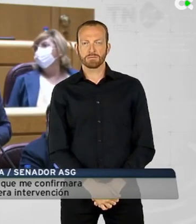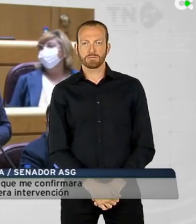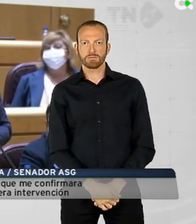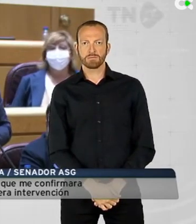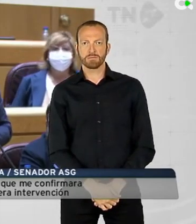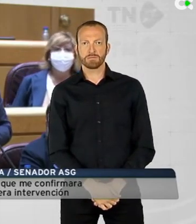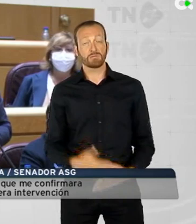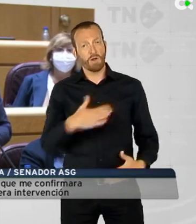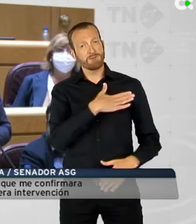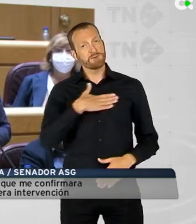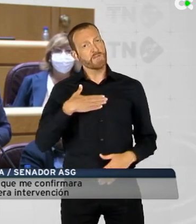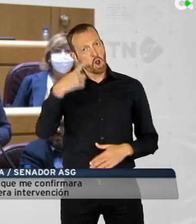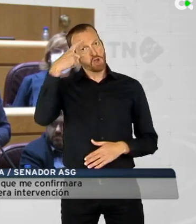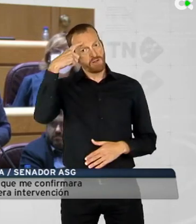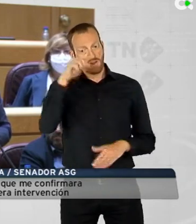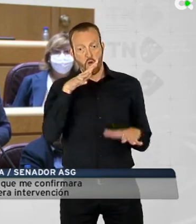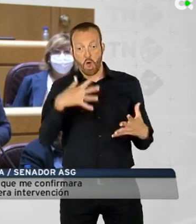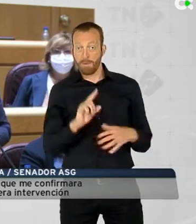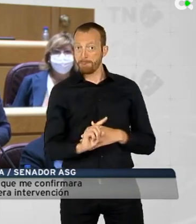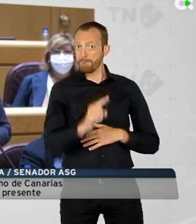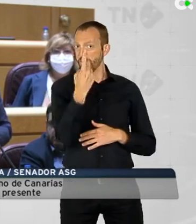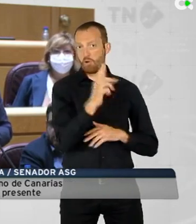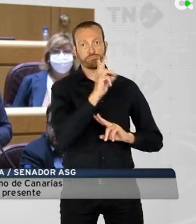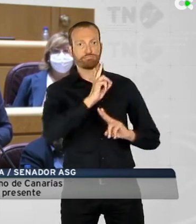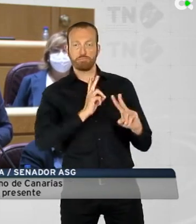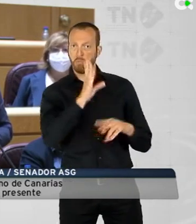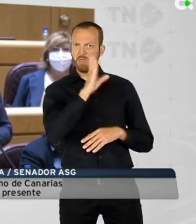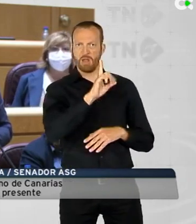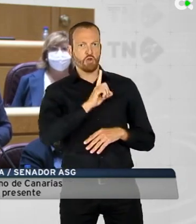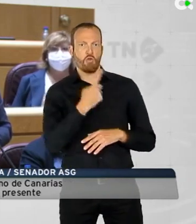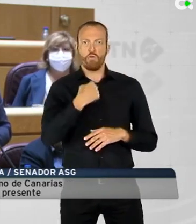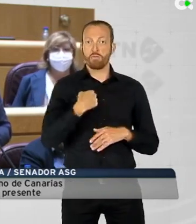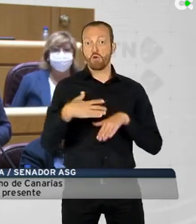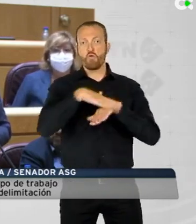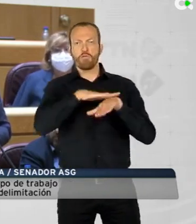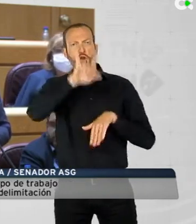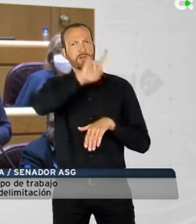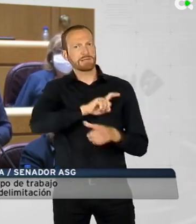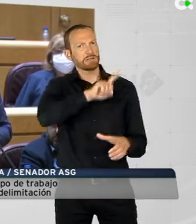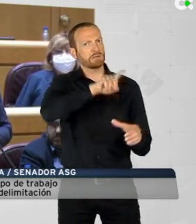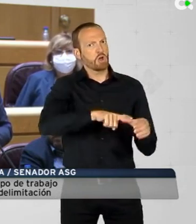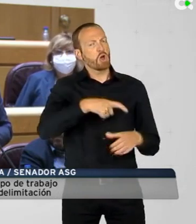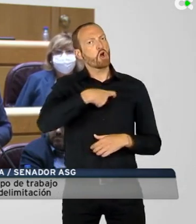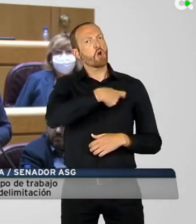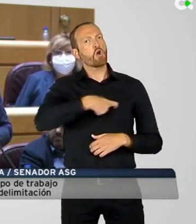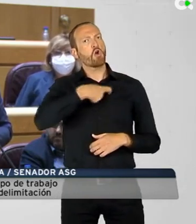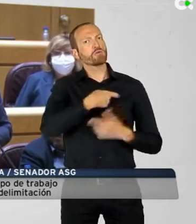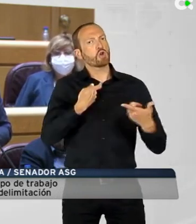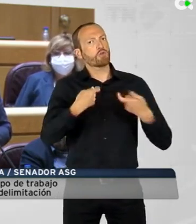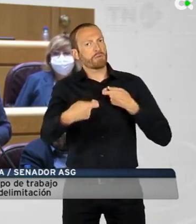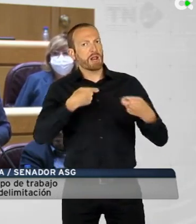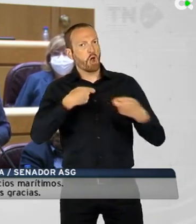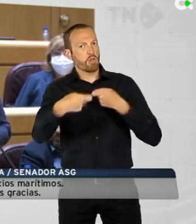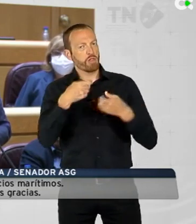Le rogaría que me confirmara, pues, en esta primera intervención, si el Gobierno de Canarias estará presente en ese grupo de trabajo sobre